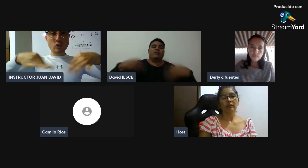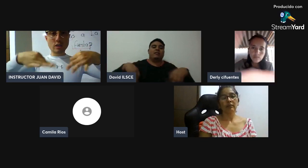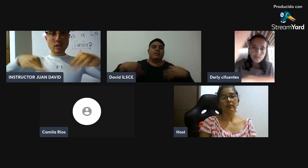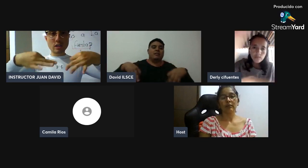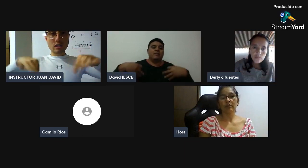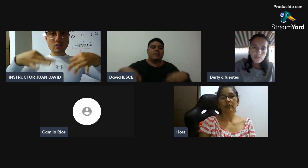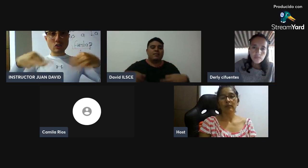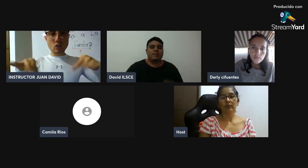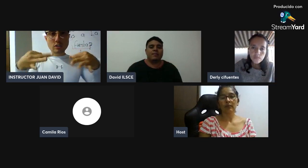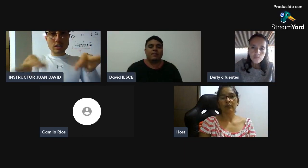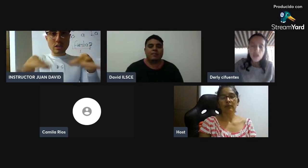así